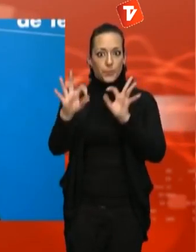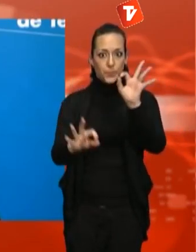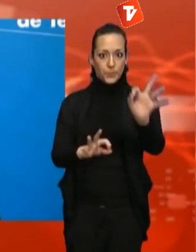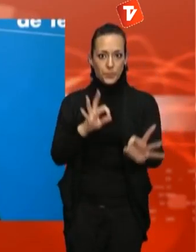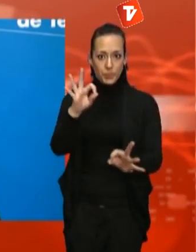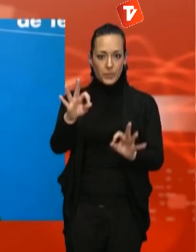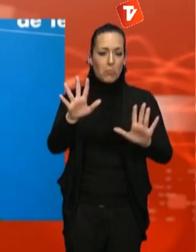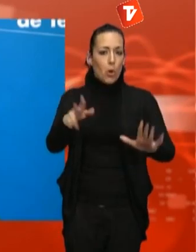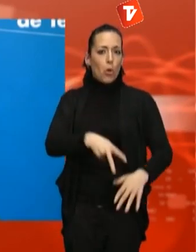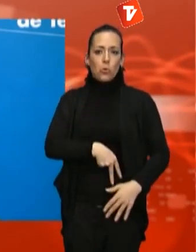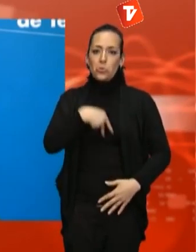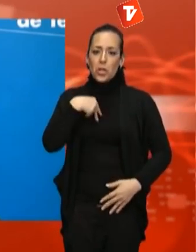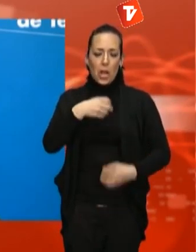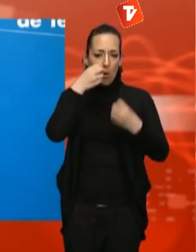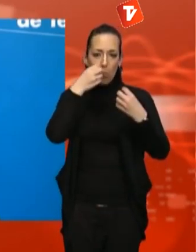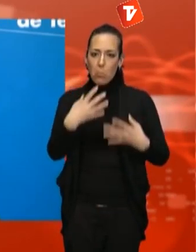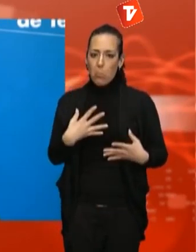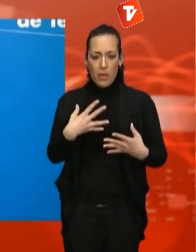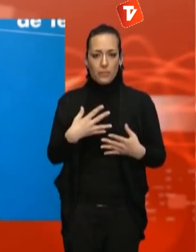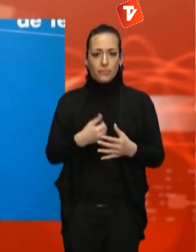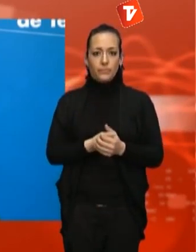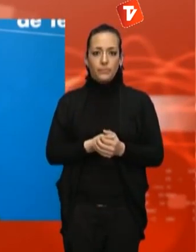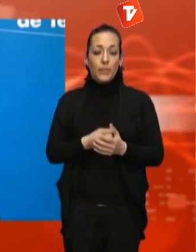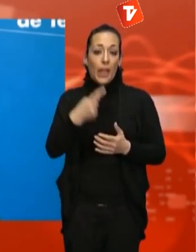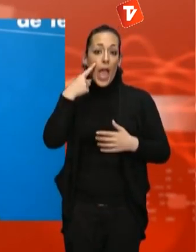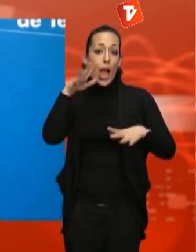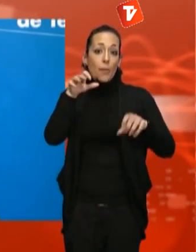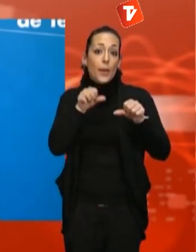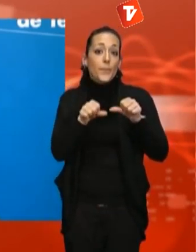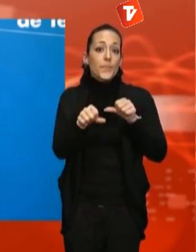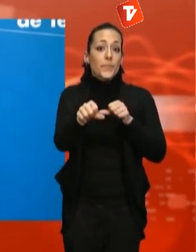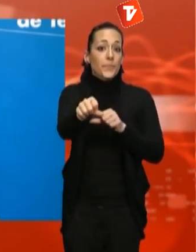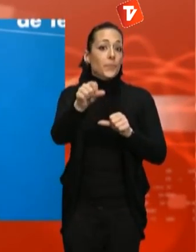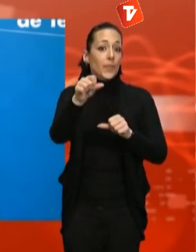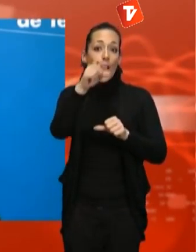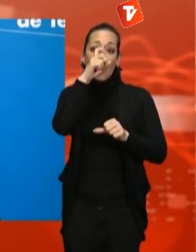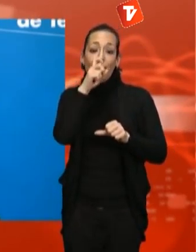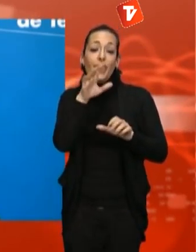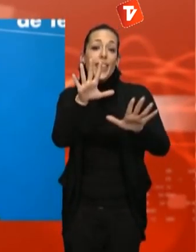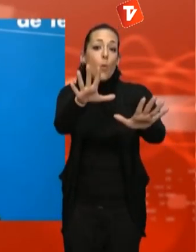estàvem força bé. Ja veurem si d'aquí a 10 anys es noten alguns efectes.